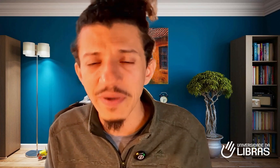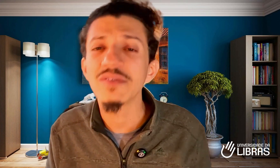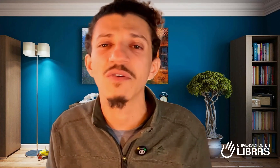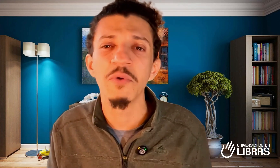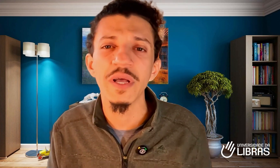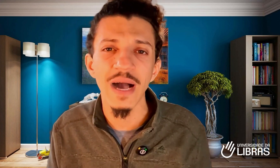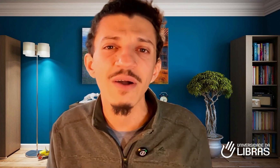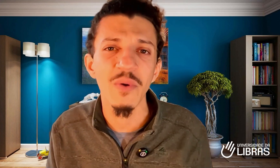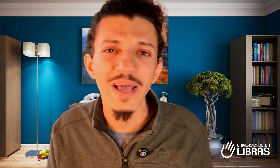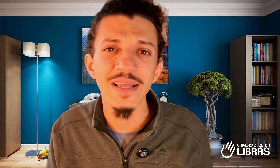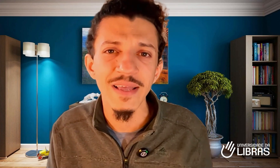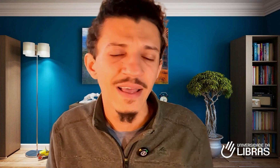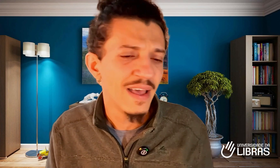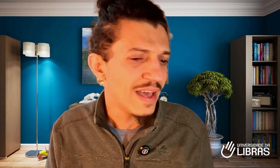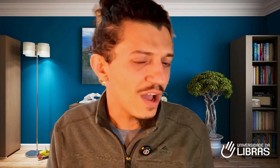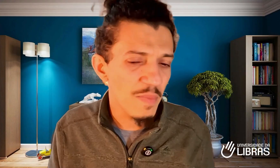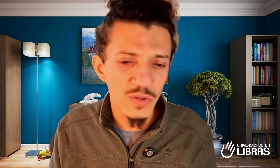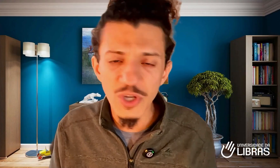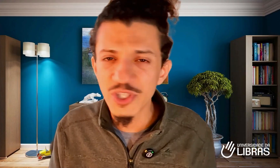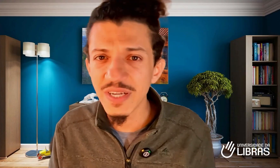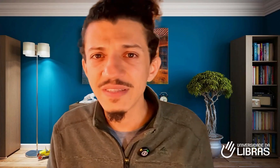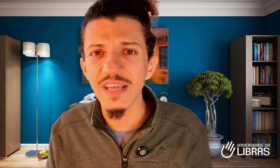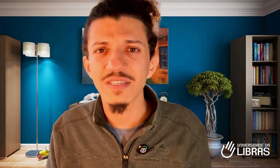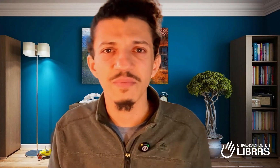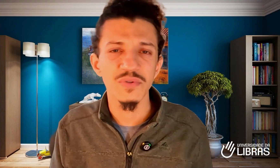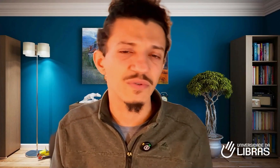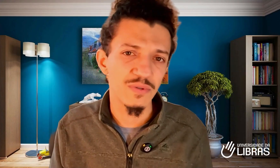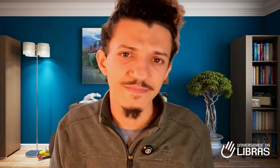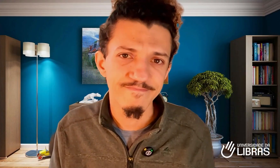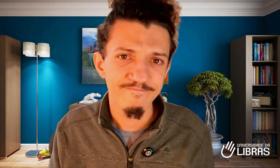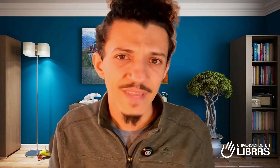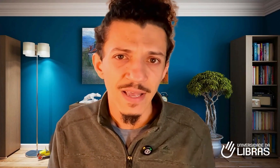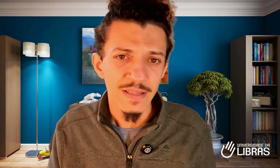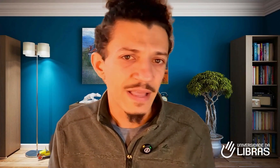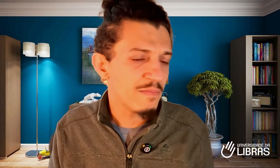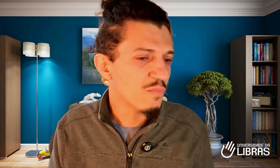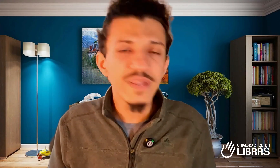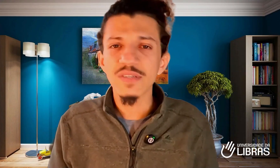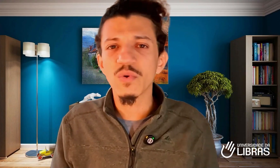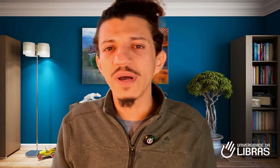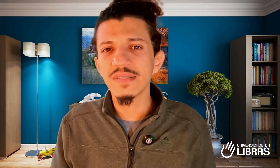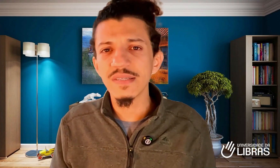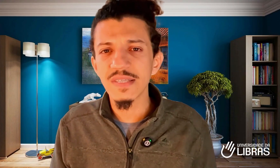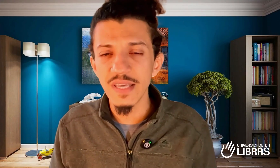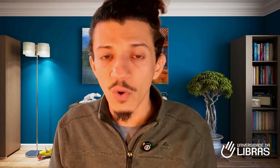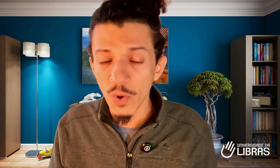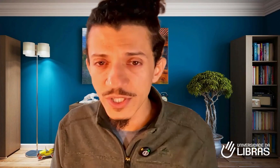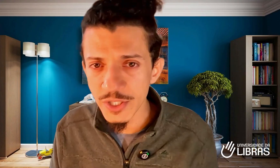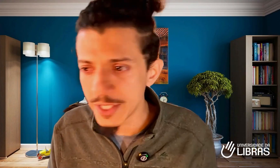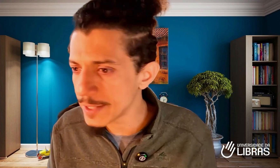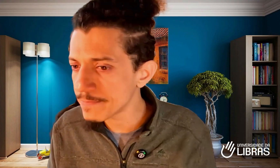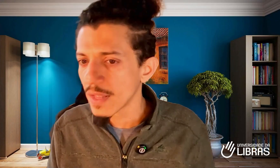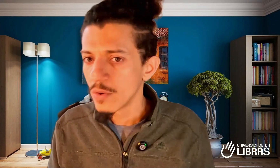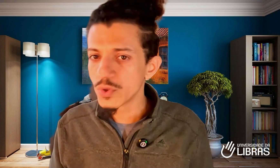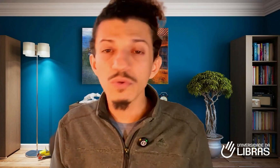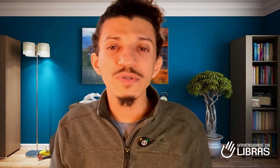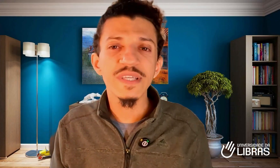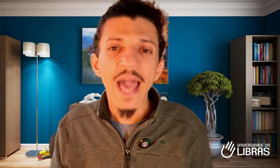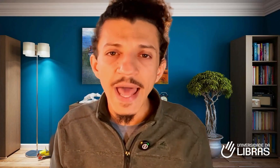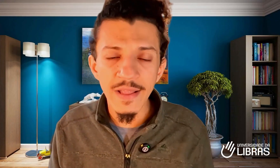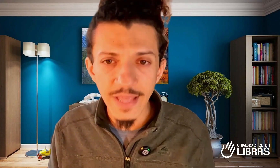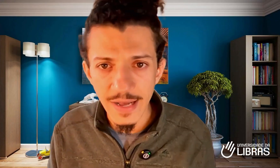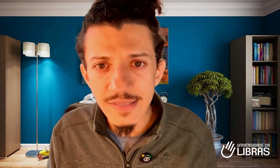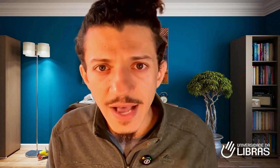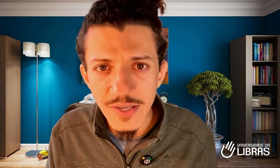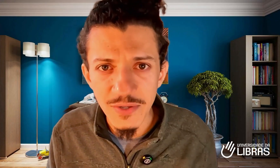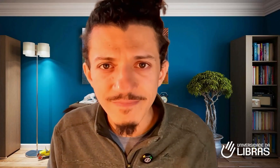preparado para se comunicar com ele, é uma dor gigantesca para o surdo. Tem muitas coisas que hoje em dia os surdos